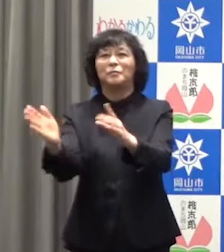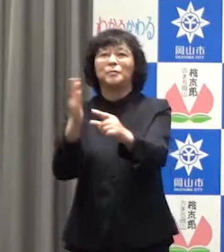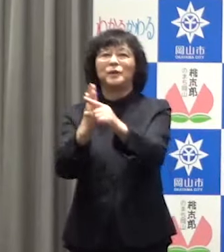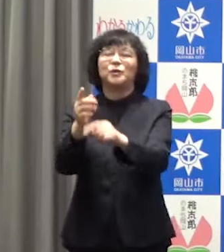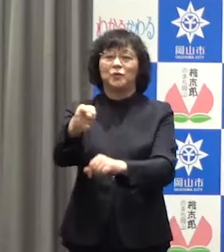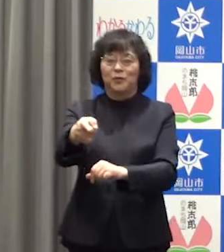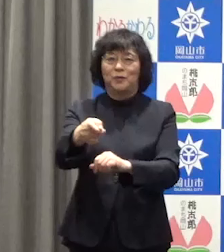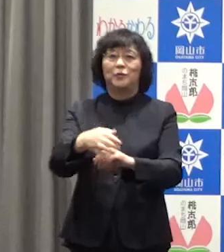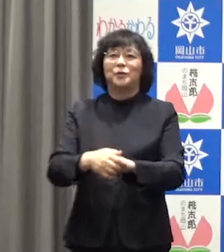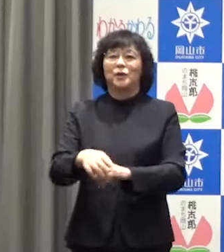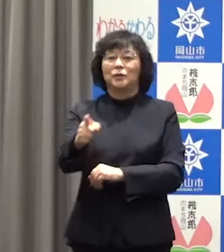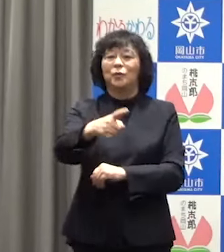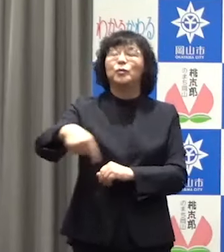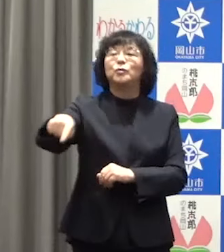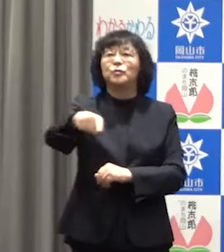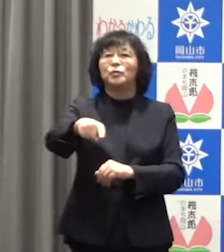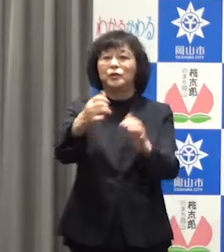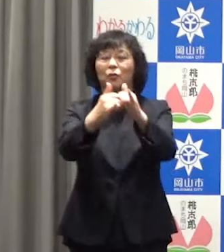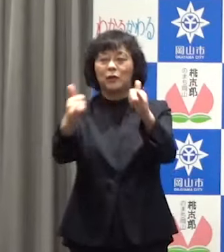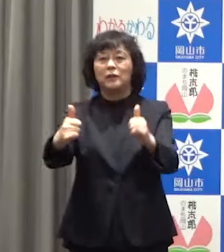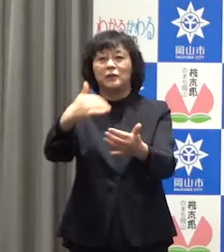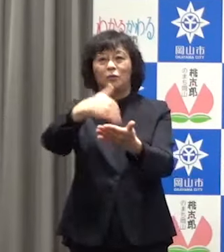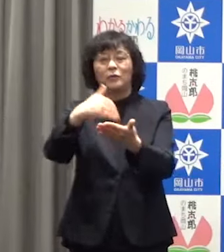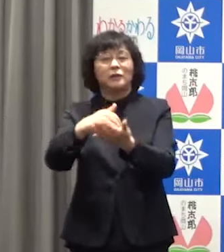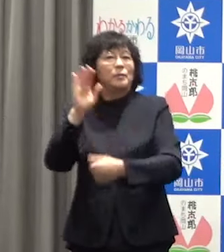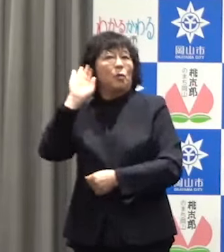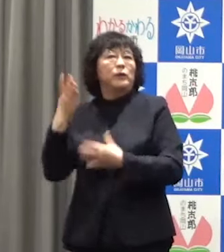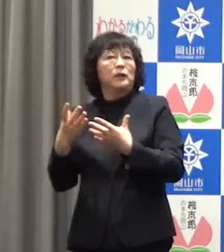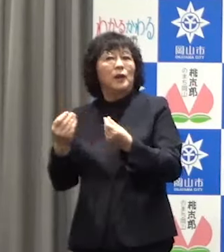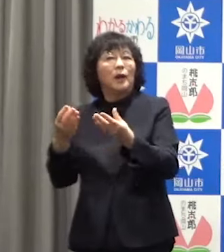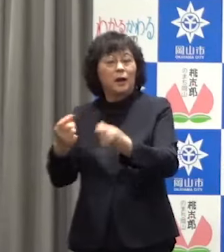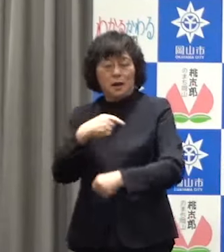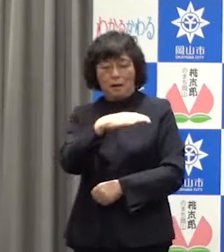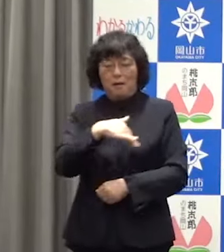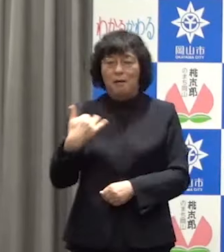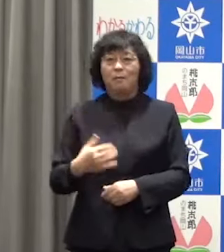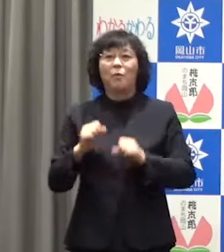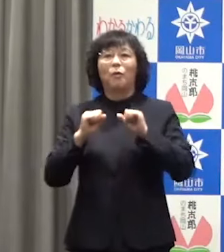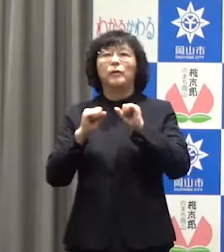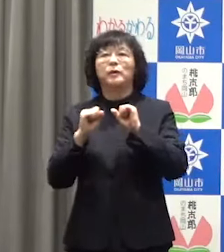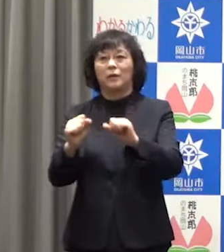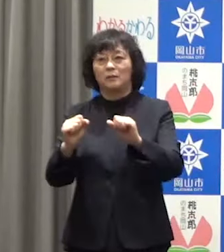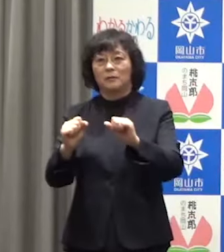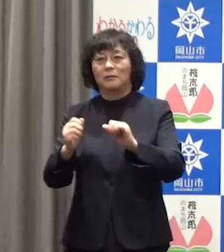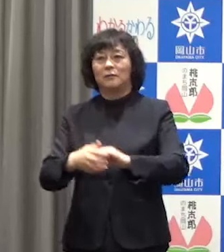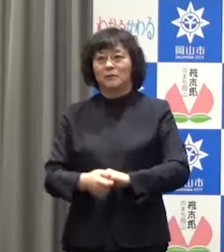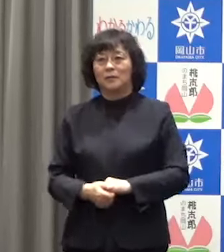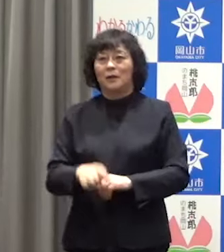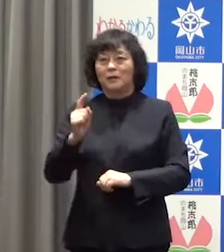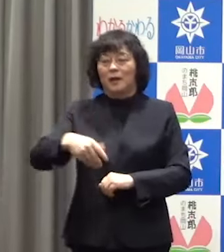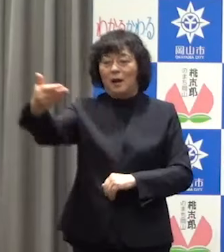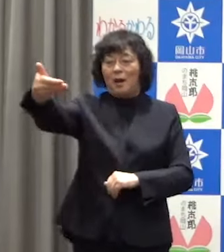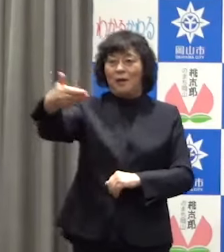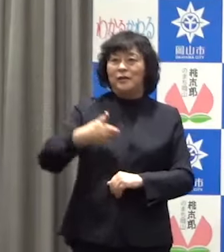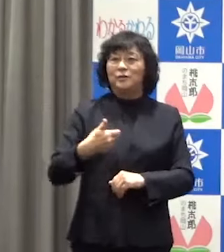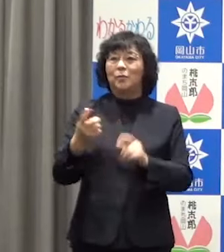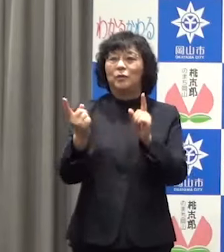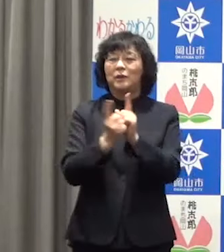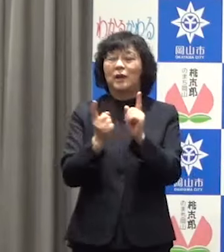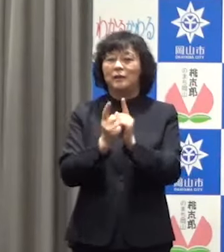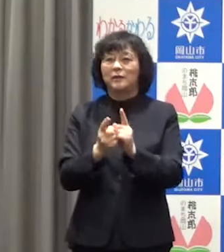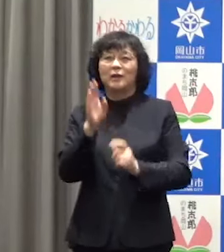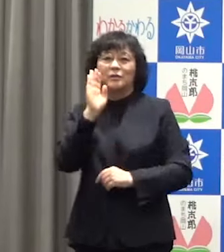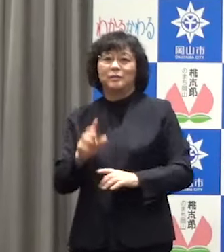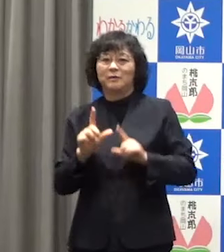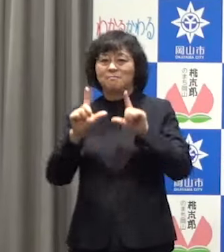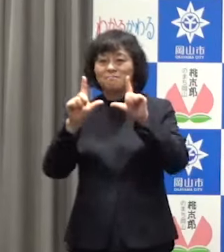った方々の話を聞きながらやっていくっていうこと。だから安井さんの答えにスッと答えられるものがない、そ